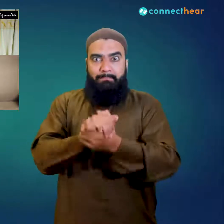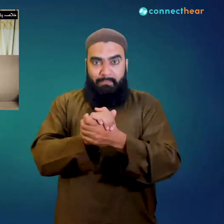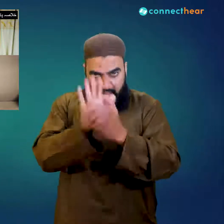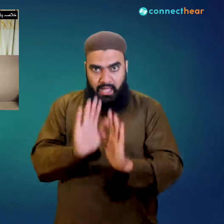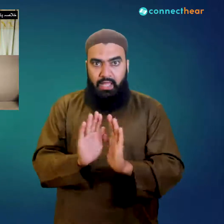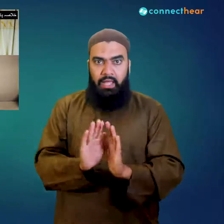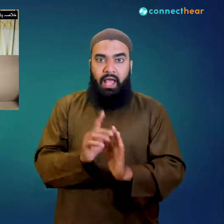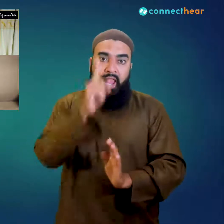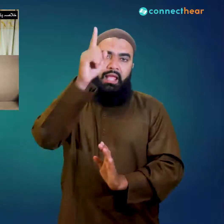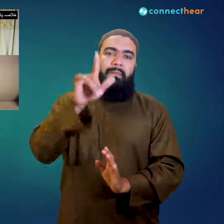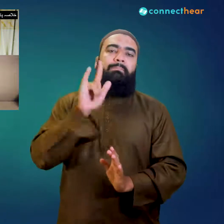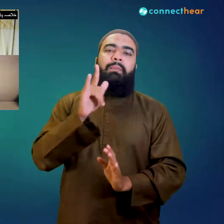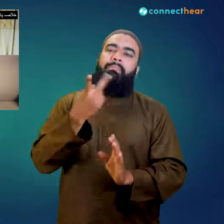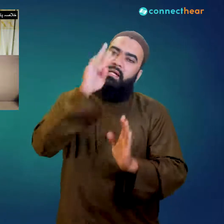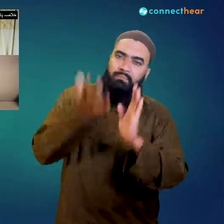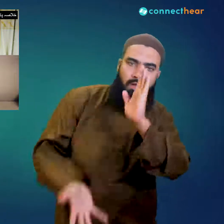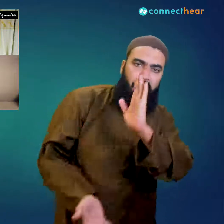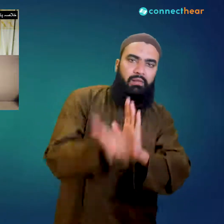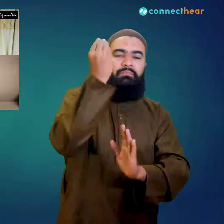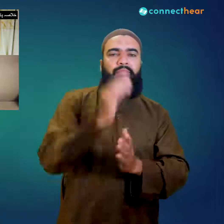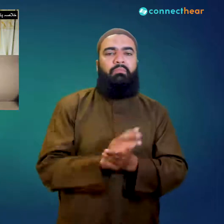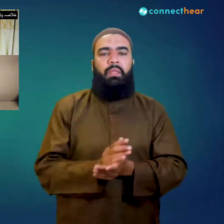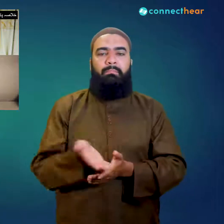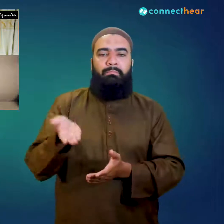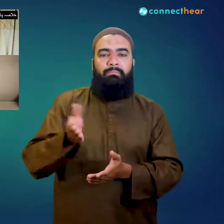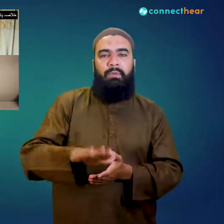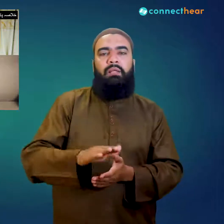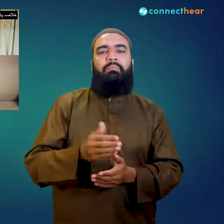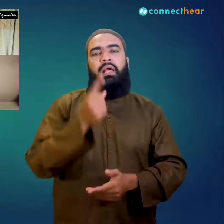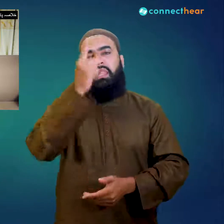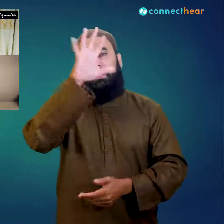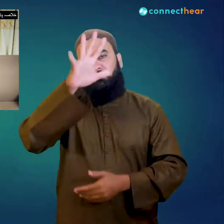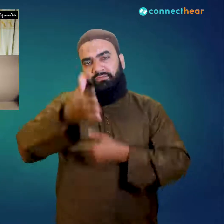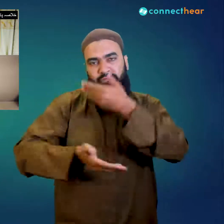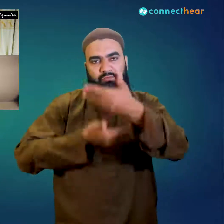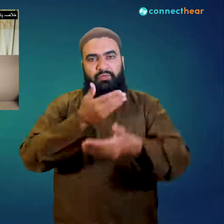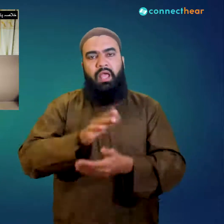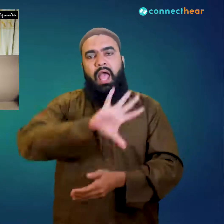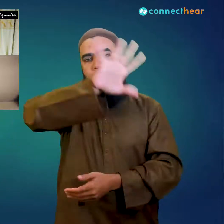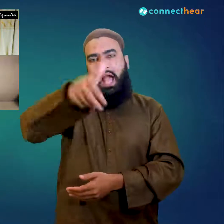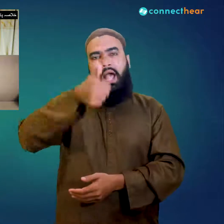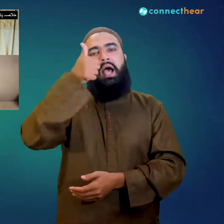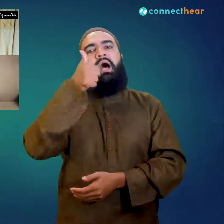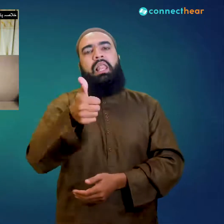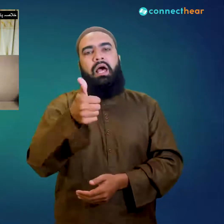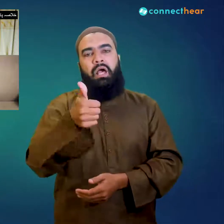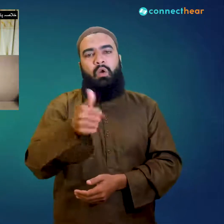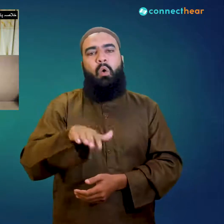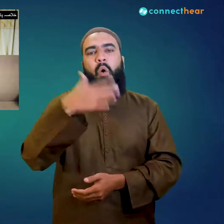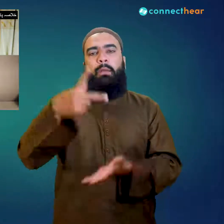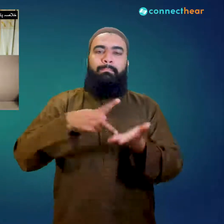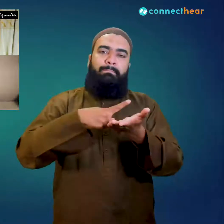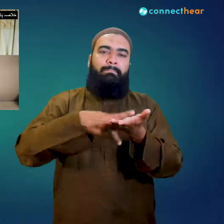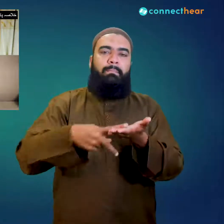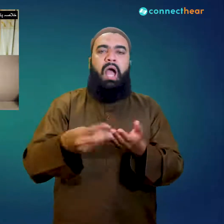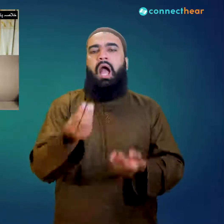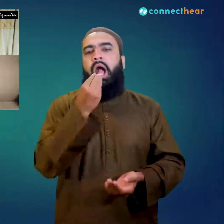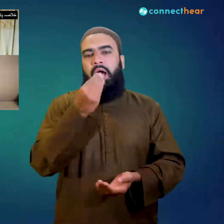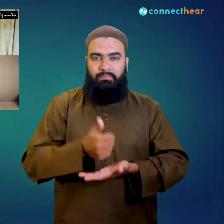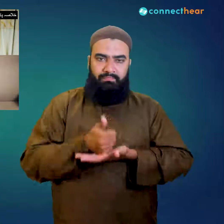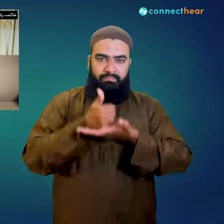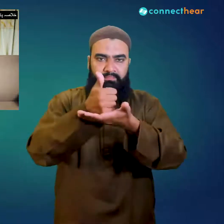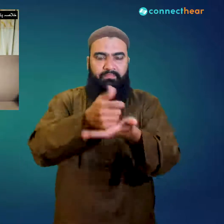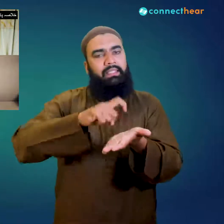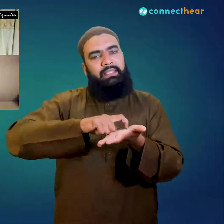الناس کلوا مما فی الارض حلالا طیبا، فرمایا کہ ایک تو حلال ہے اور ایک طیب، پاکیزہ۔